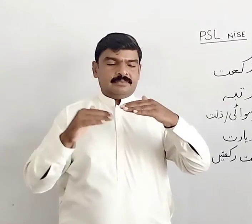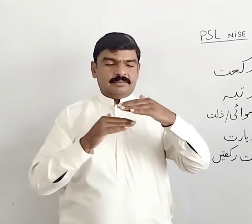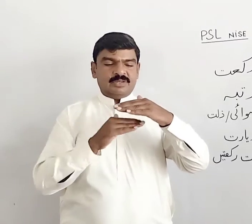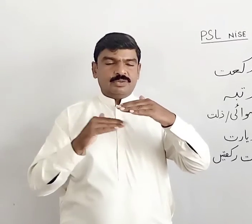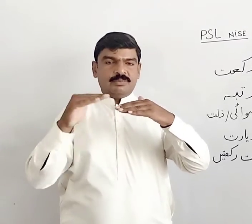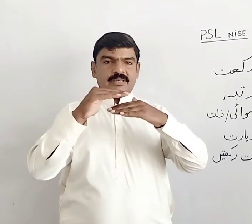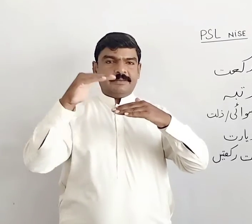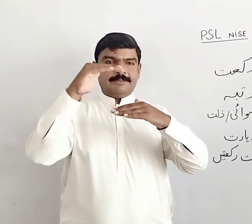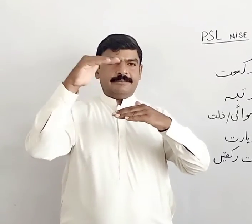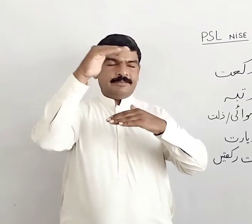रुतबा,